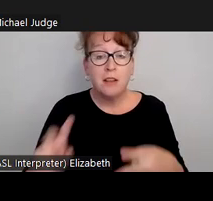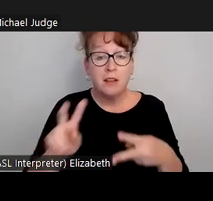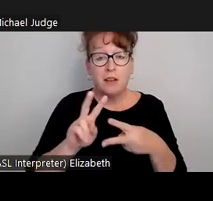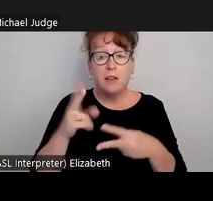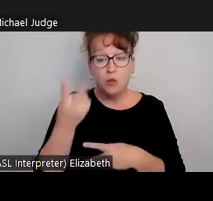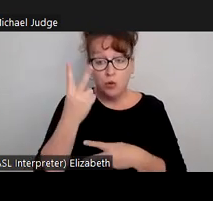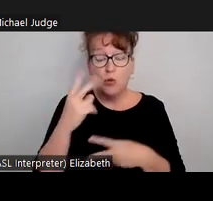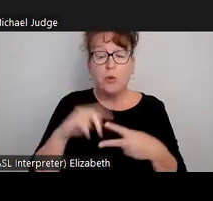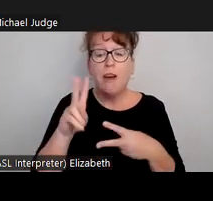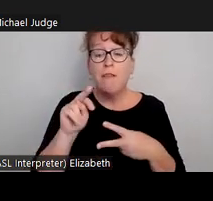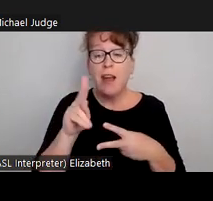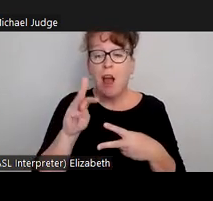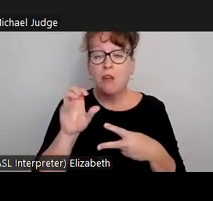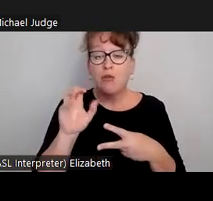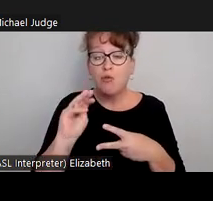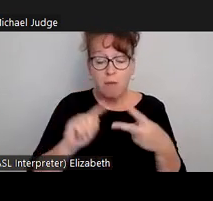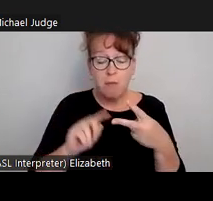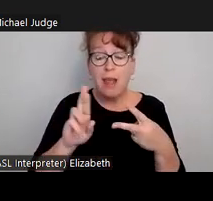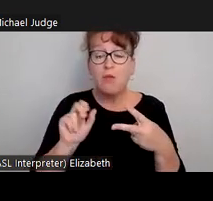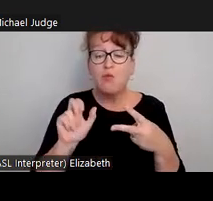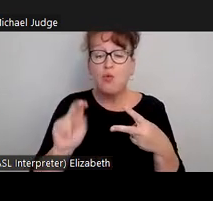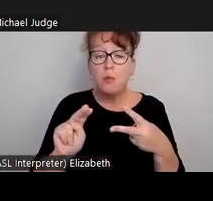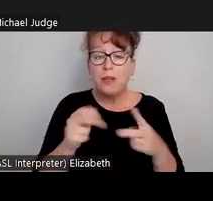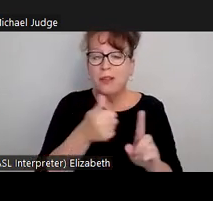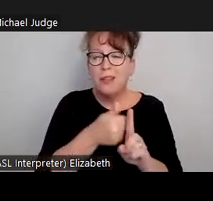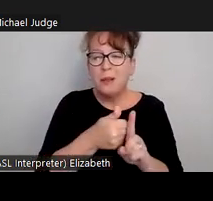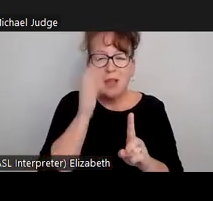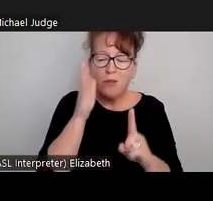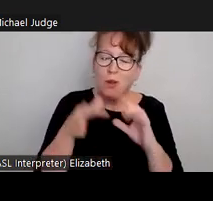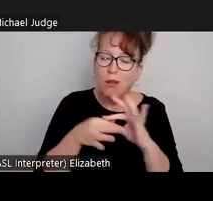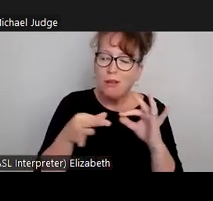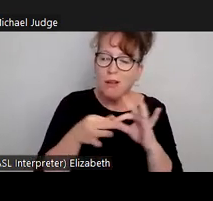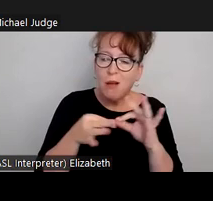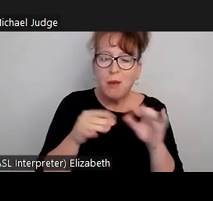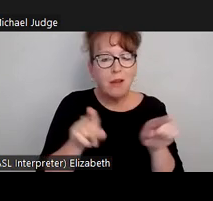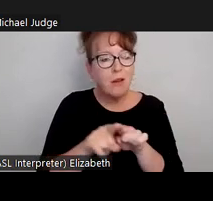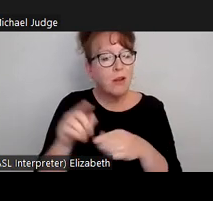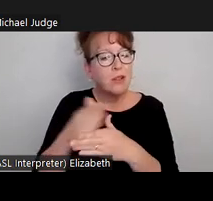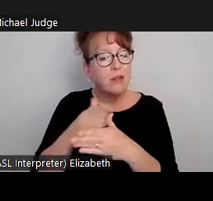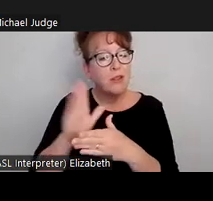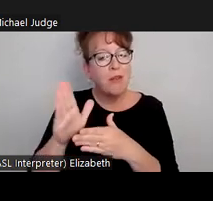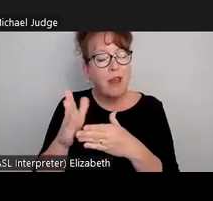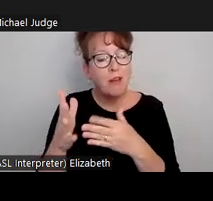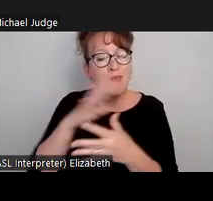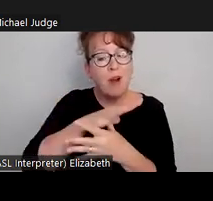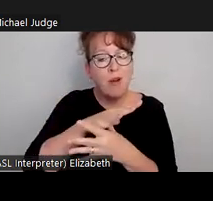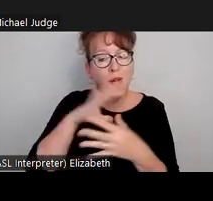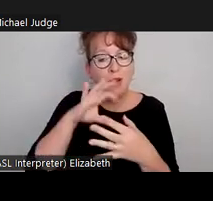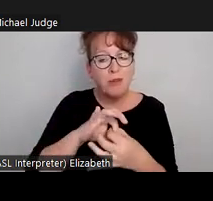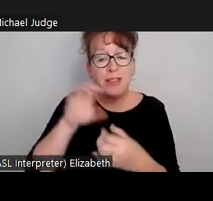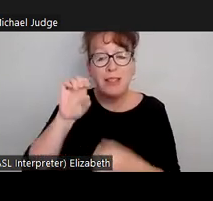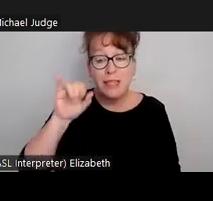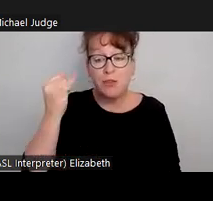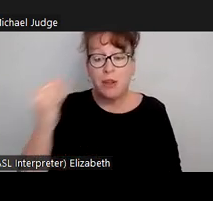al quiero presentar a dos personas al comisionario ruben